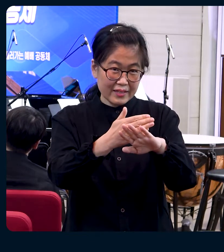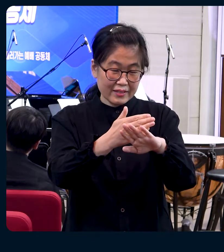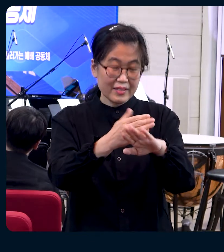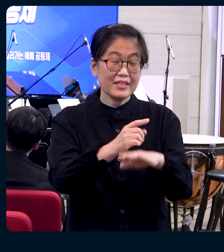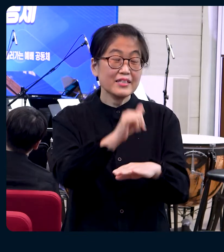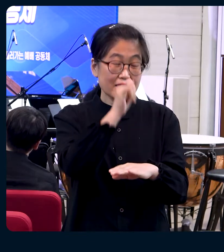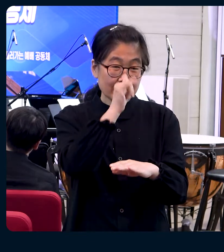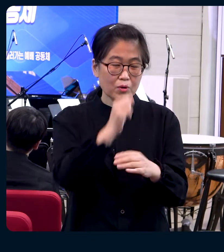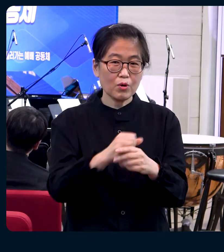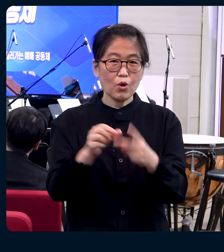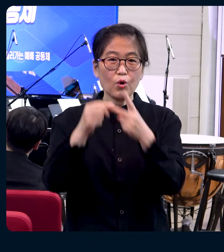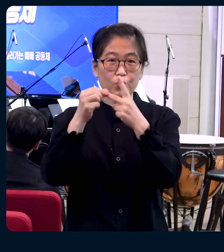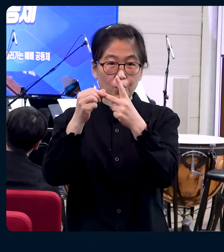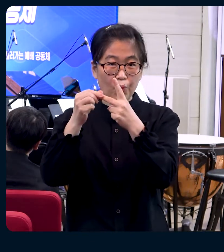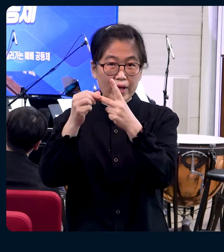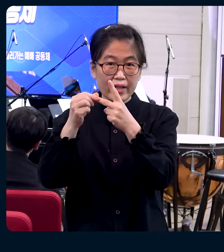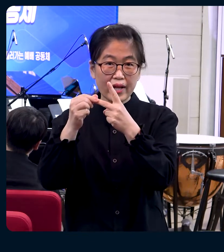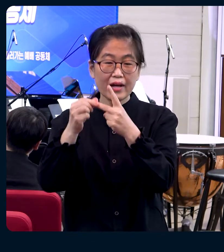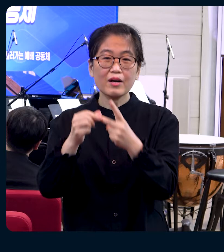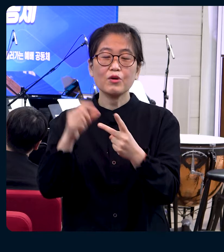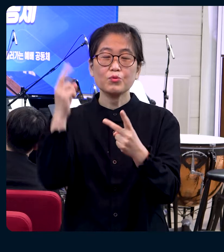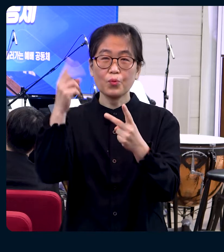있어요. 또 하나의 문장이